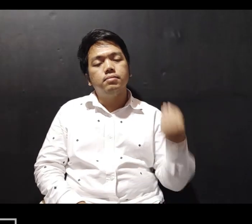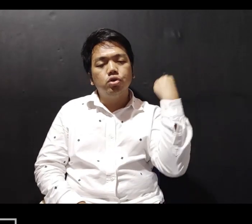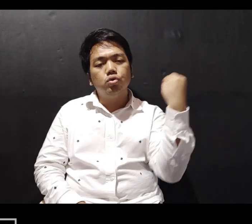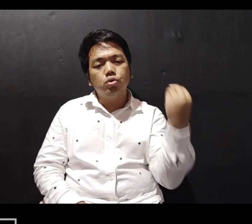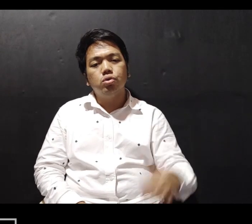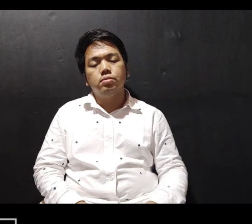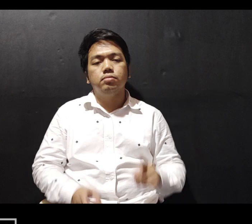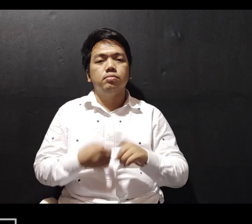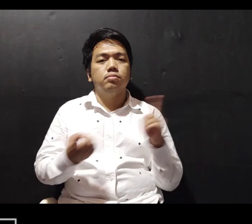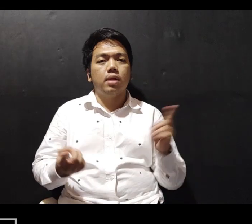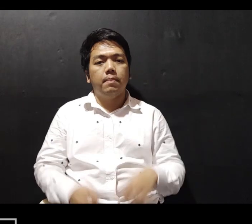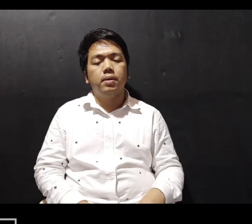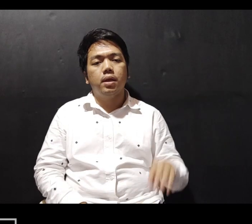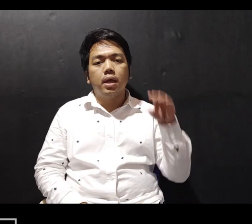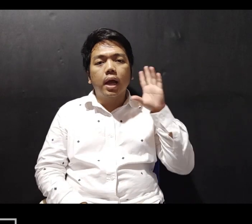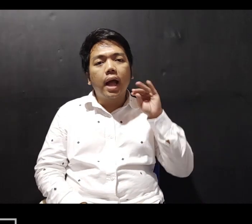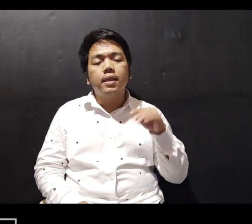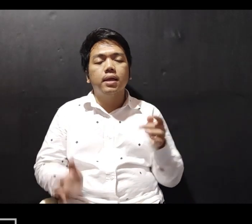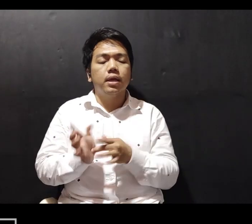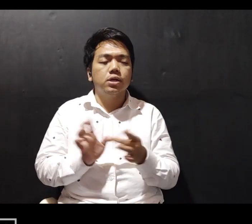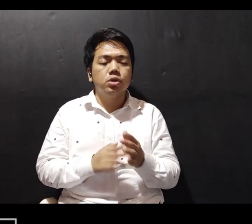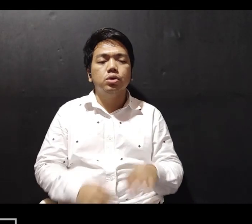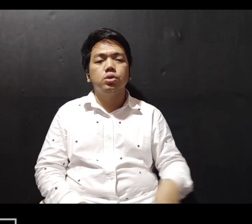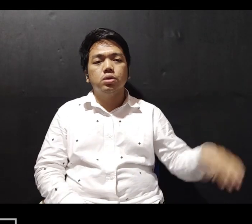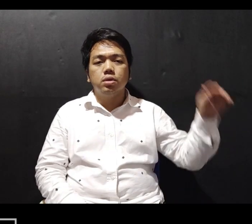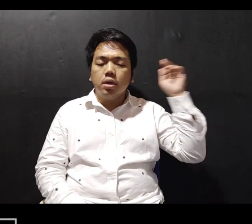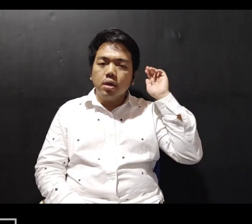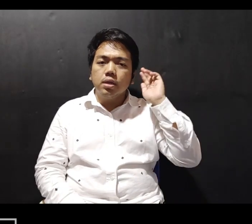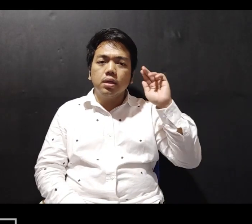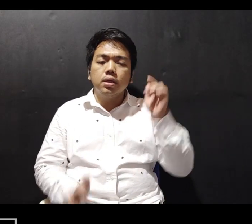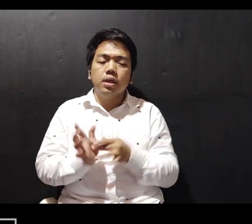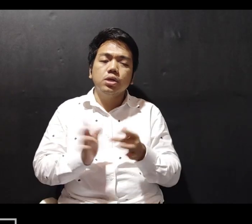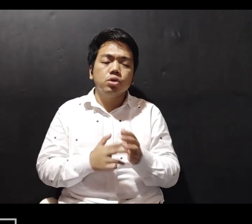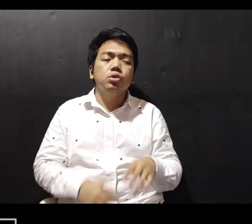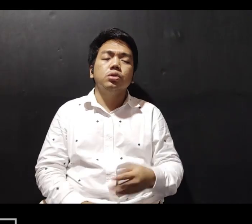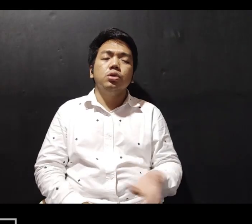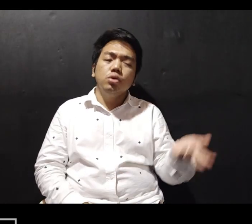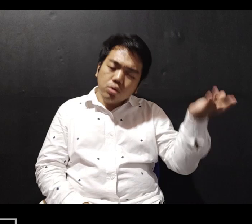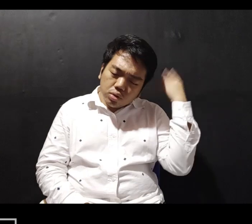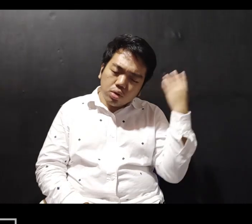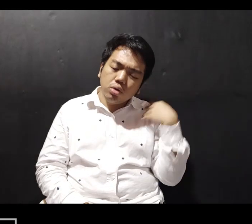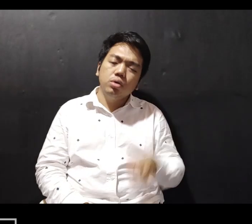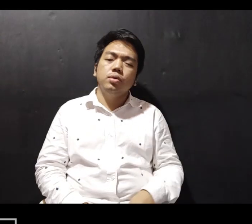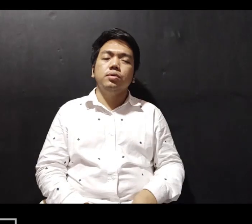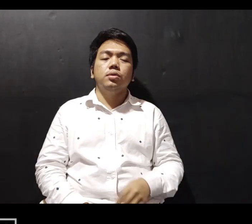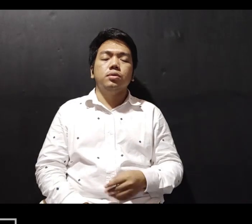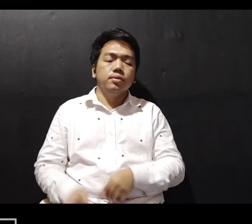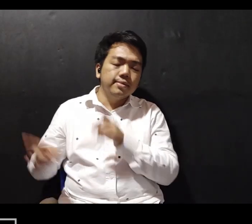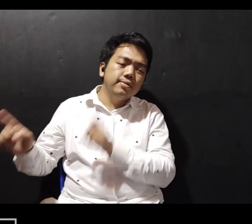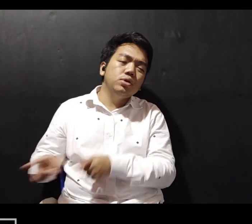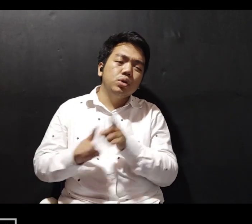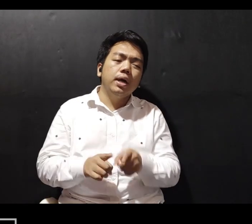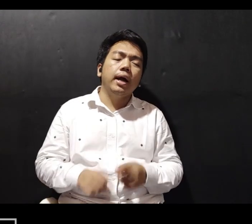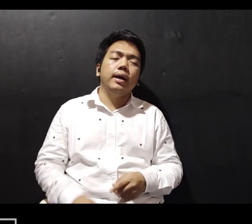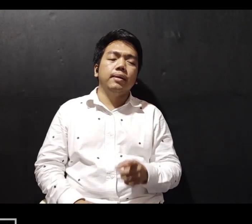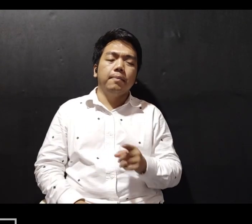Yesus. Engkau tidak sendiri juga karena Yesus sendiri pernah mengalami penantian demi penantian. Sadarkah Anda